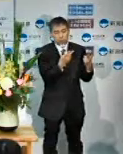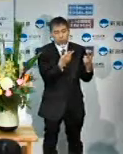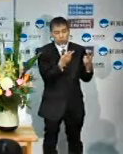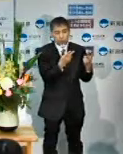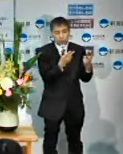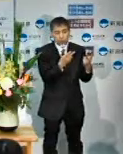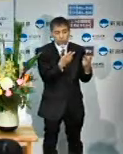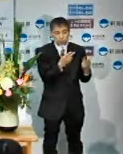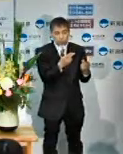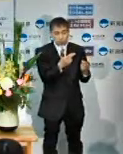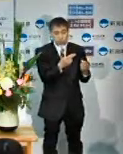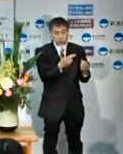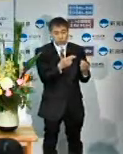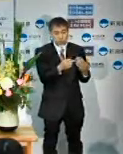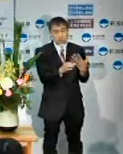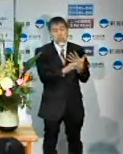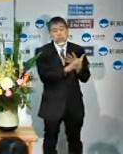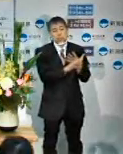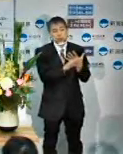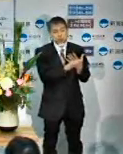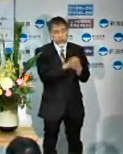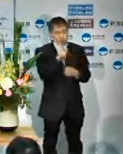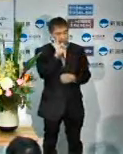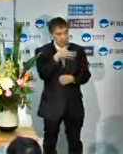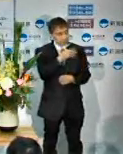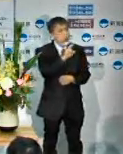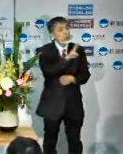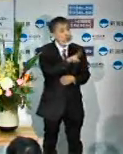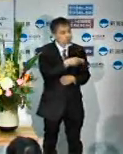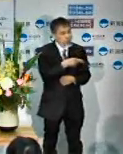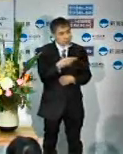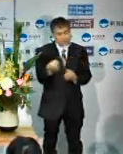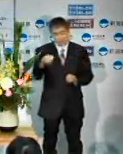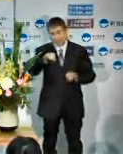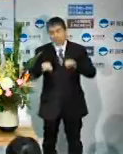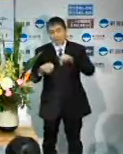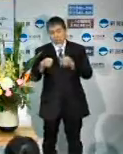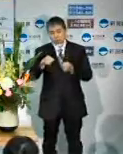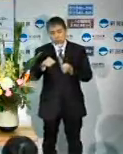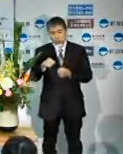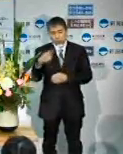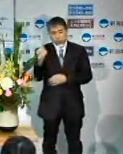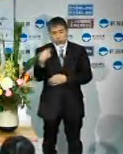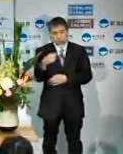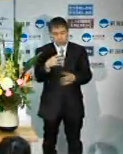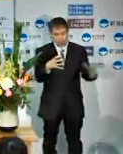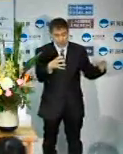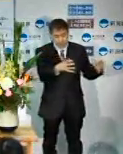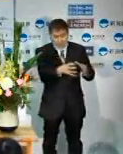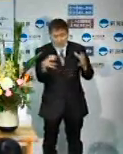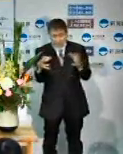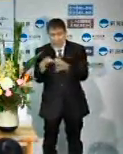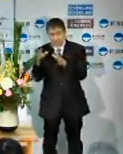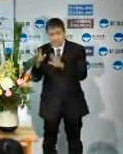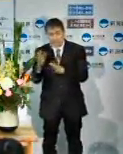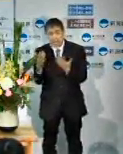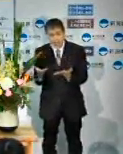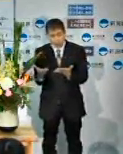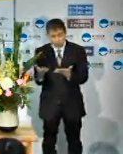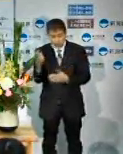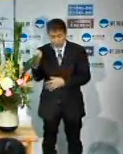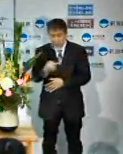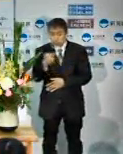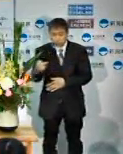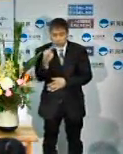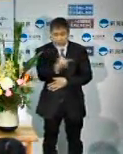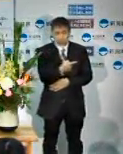小規模校に1人の例えば物理の先生、科学の先生、生物の先生と置くのは難しいわけですよね。でそんな中